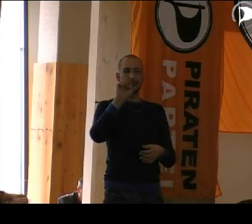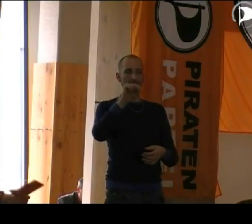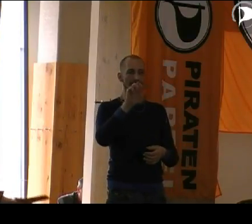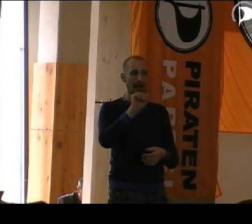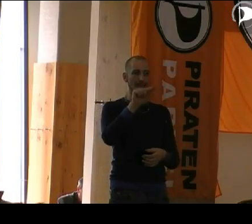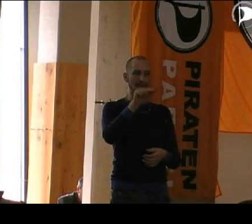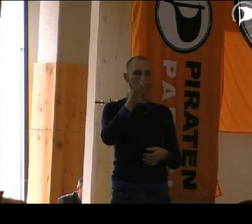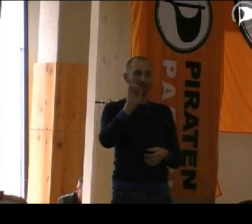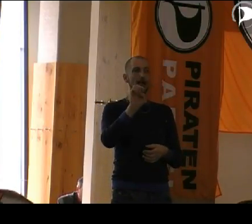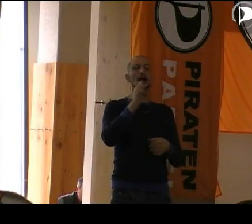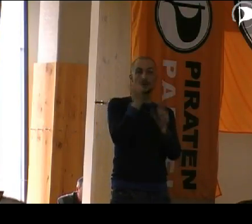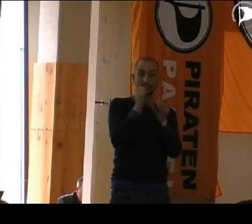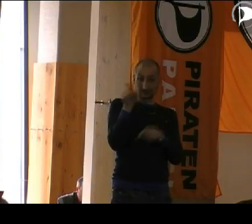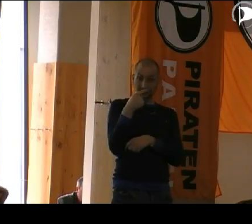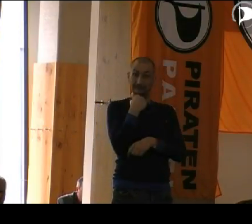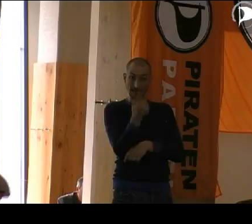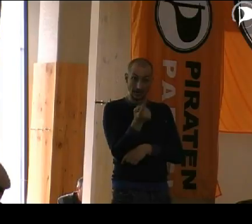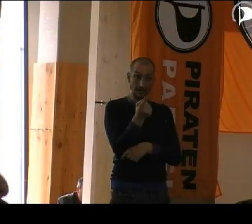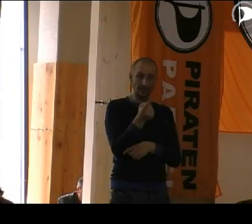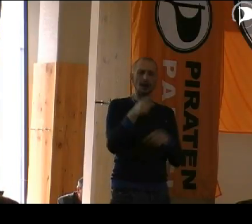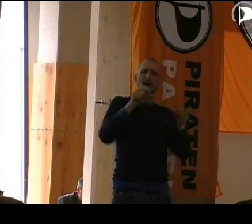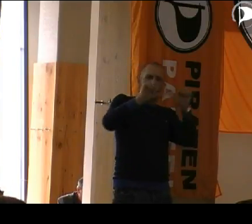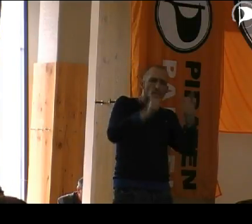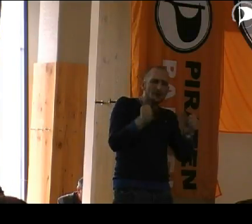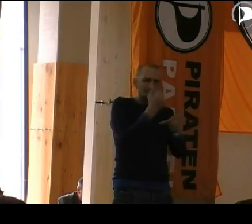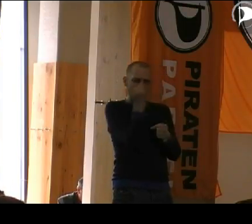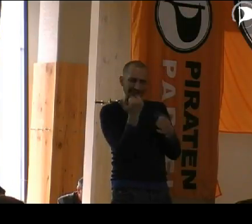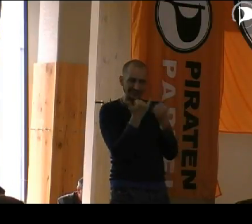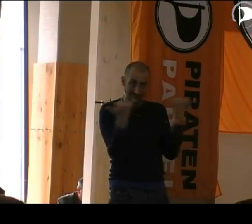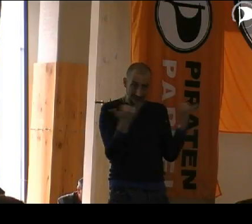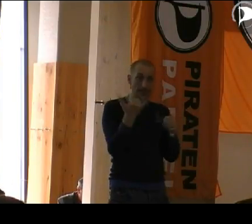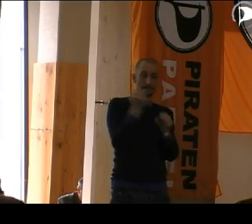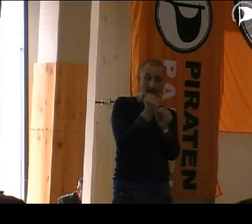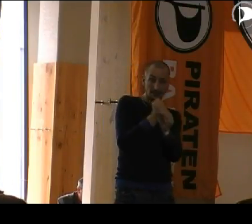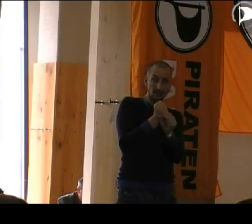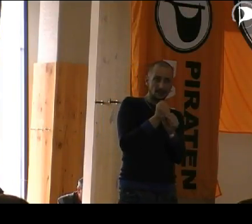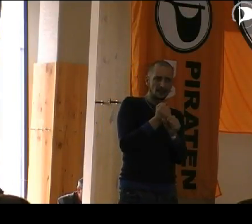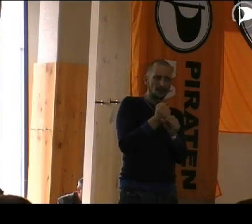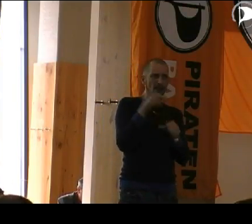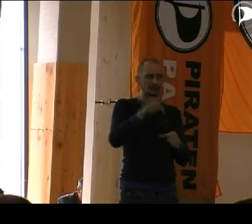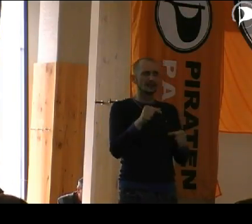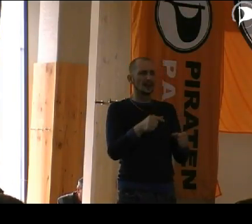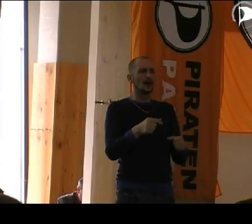insgesamt stellt das in der form zu bringen haben gesagt okay